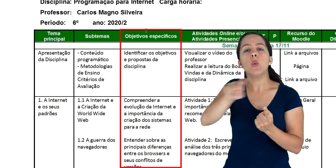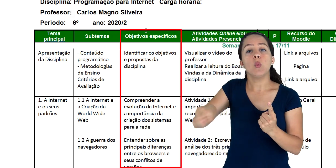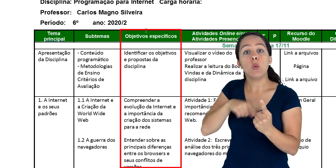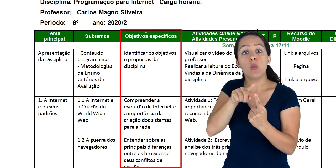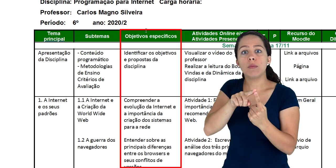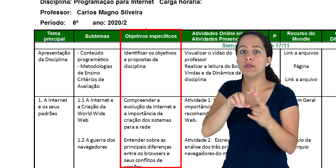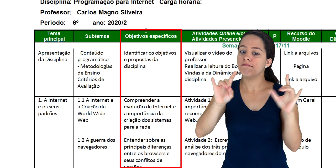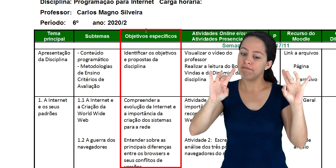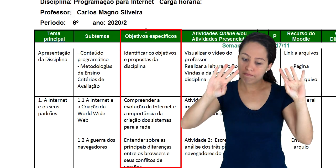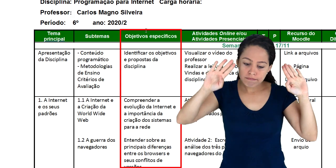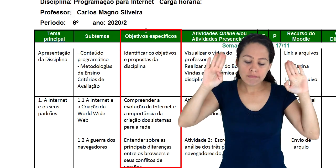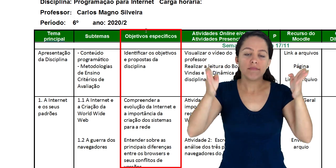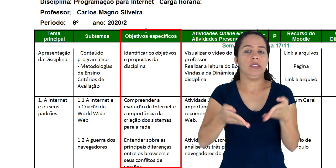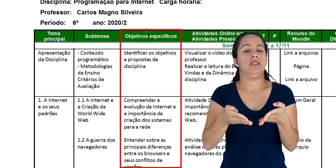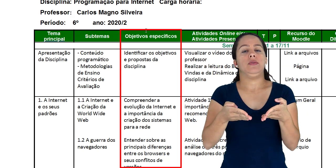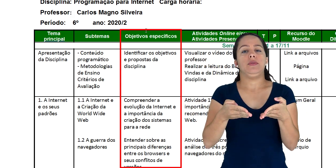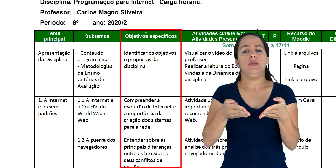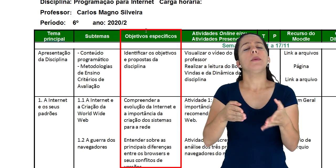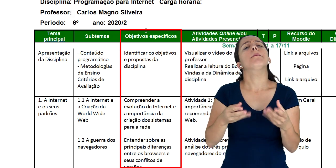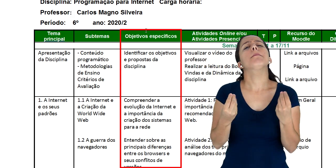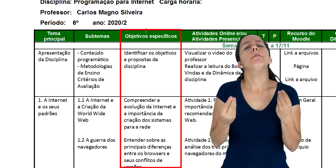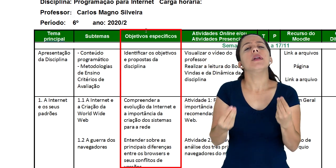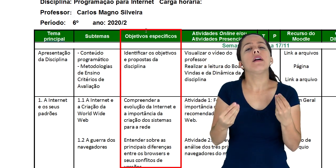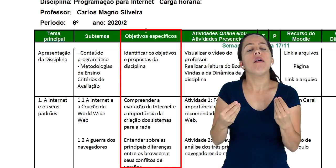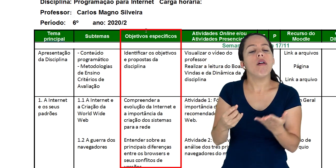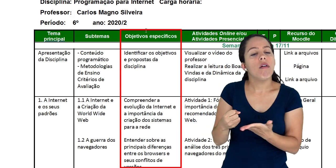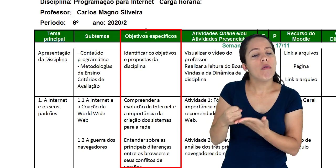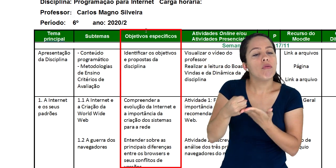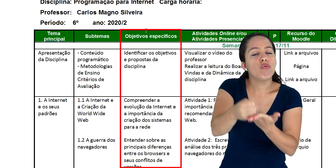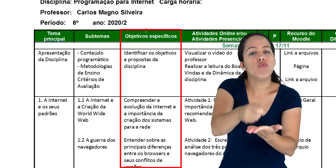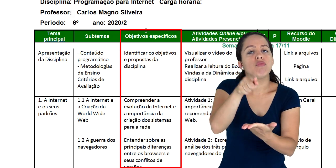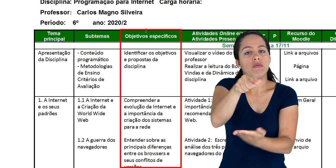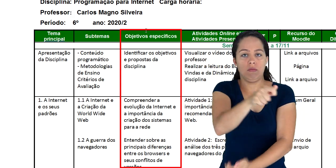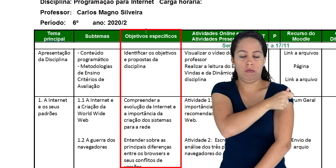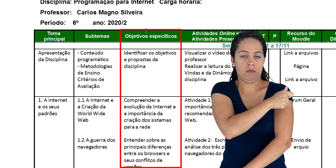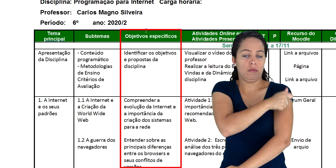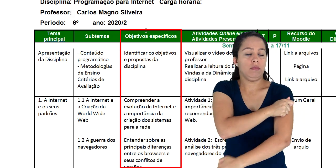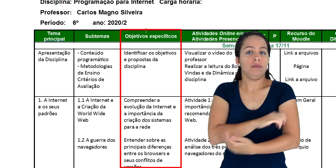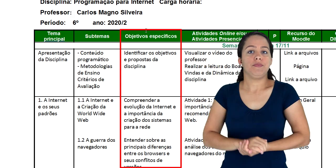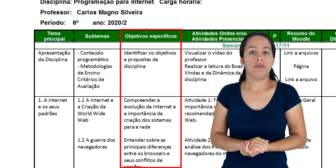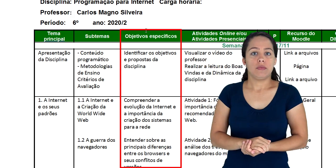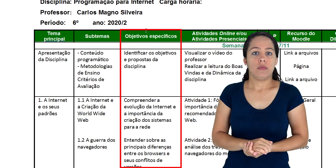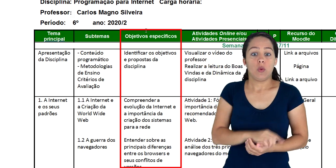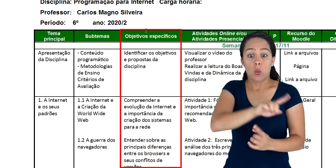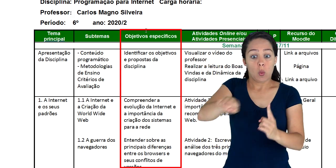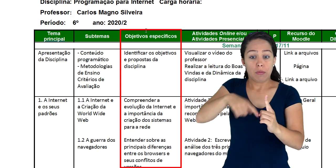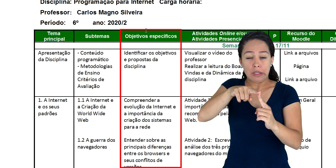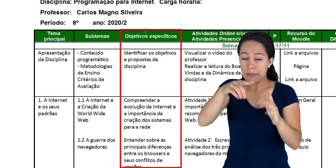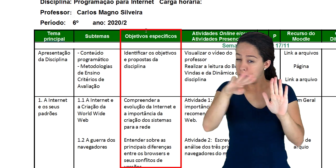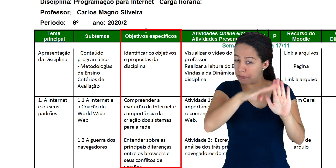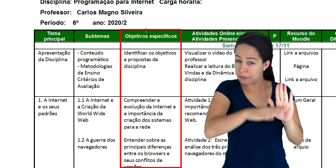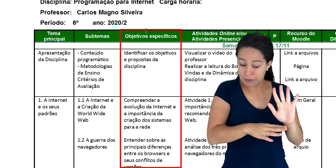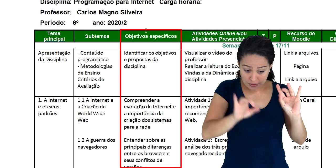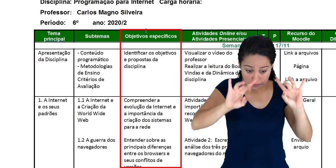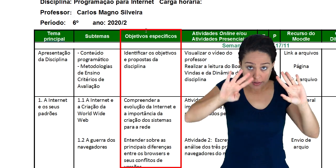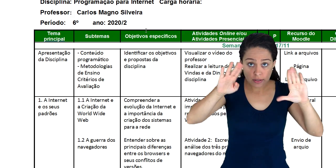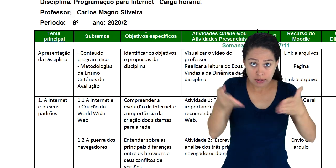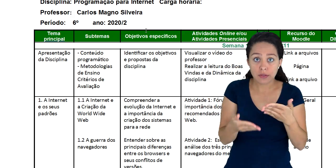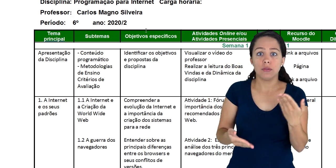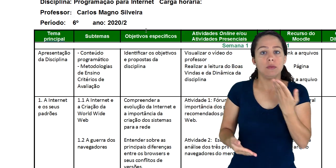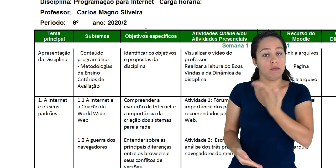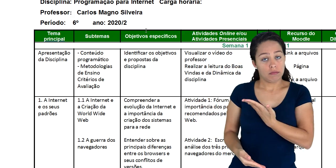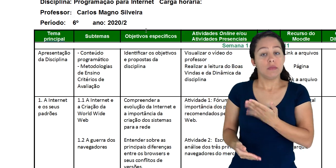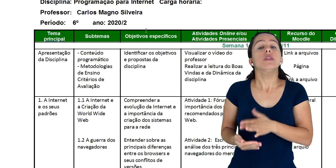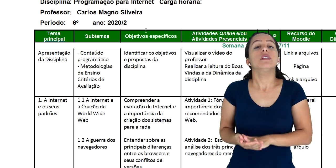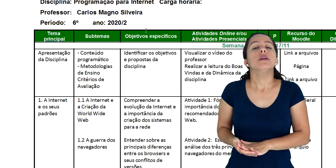Lembrando que os objetivos específicos são o que o professor define para atender ao aluno. E depois que ele definiu os objetivos específicos, ele